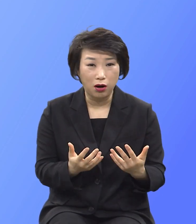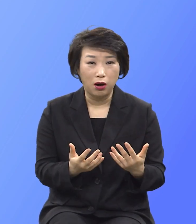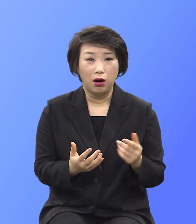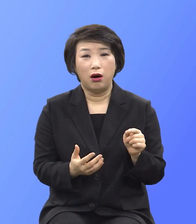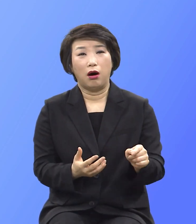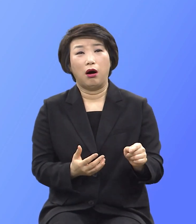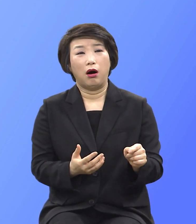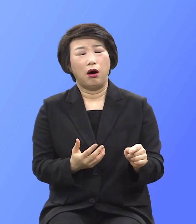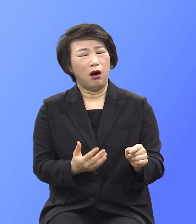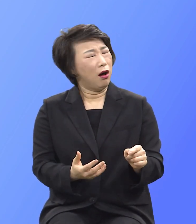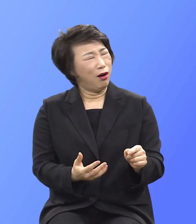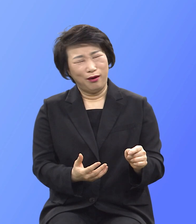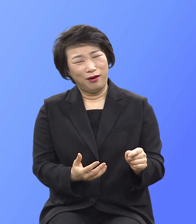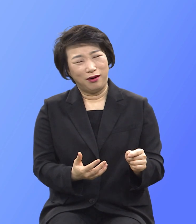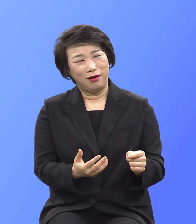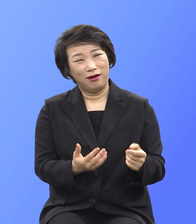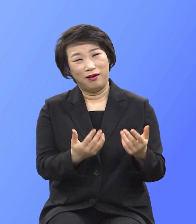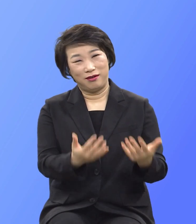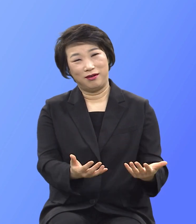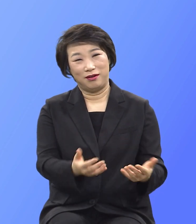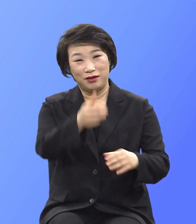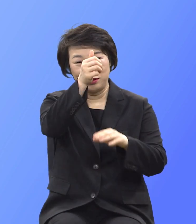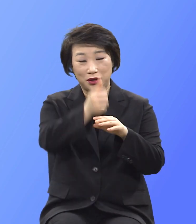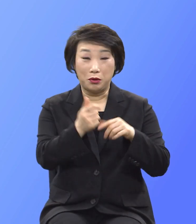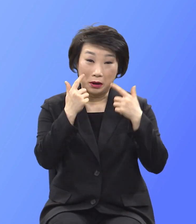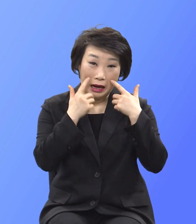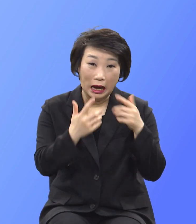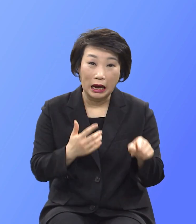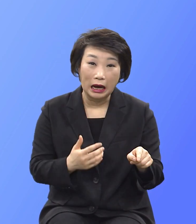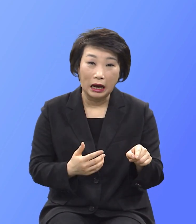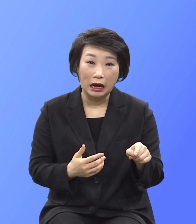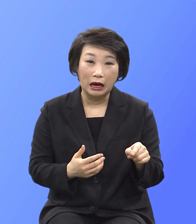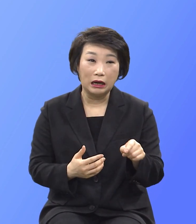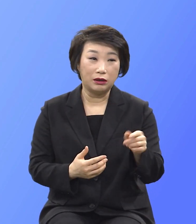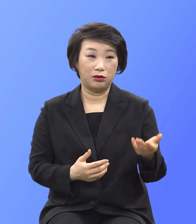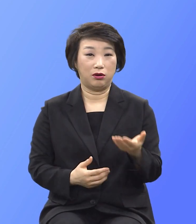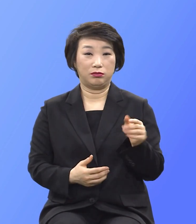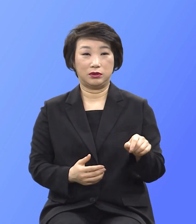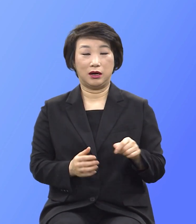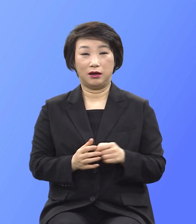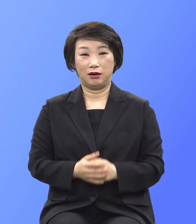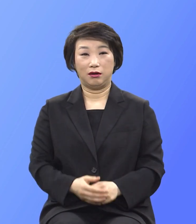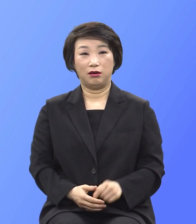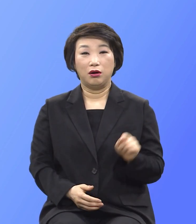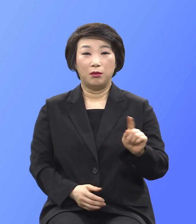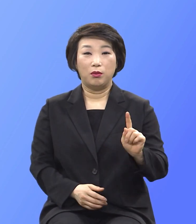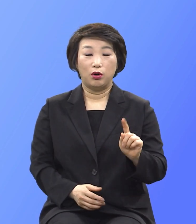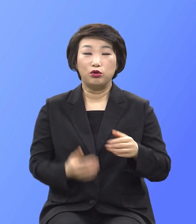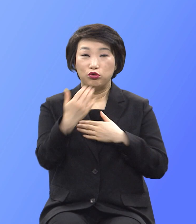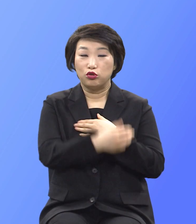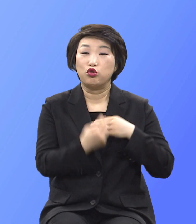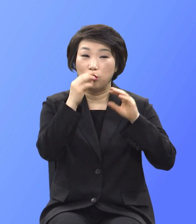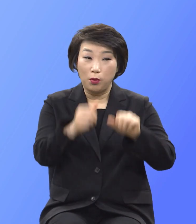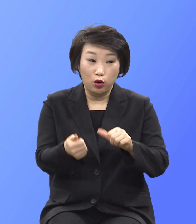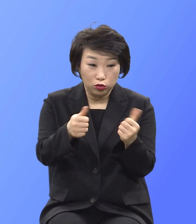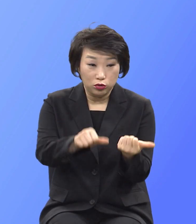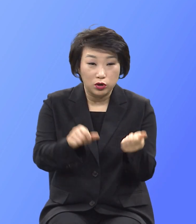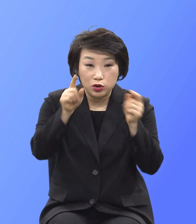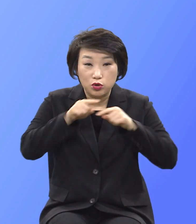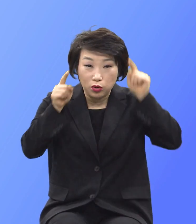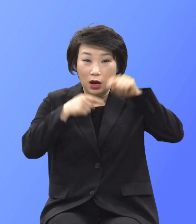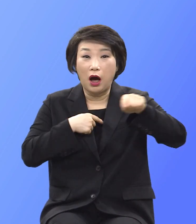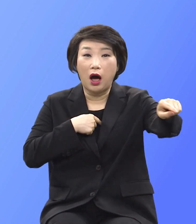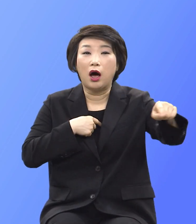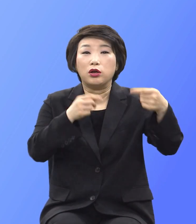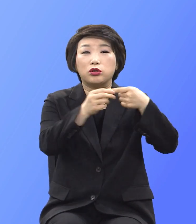없다. 그럼 뭐 빠르잖아요. 뭐 사람 육신이 끝나면 지옥의